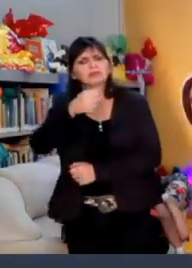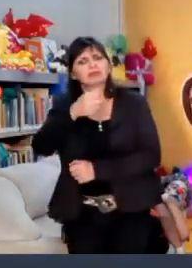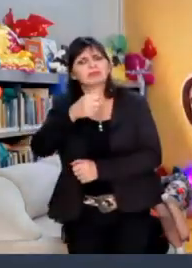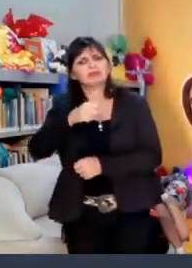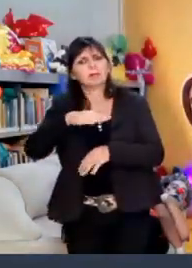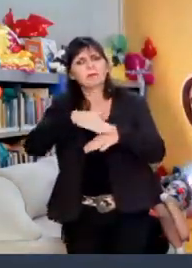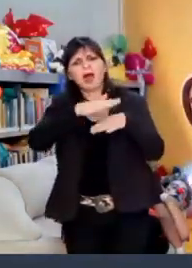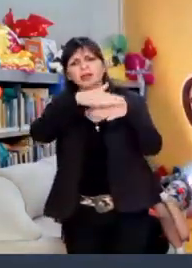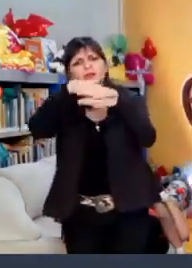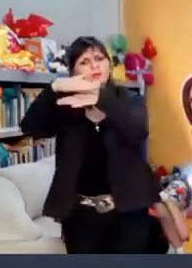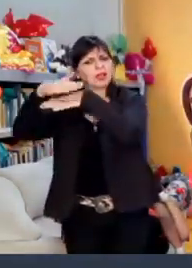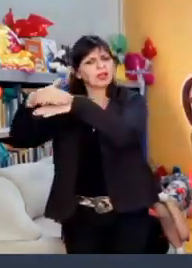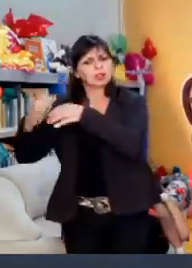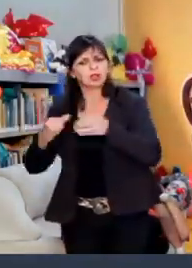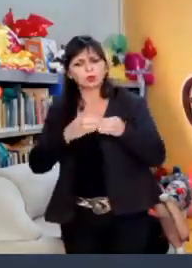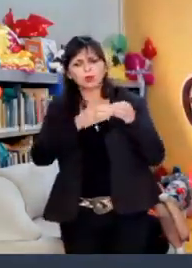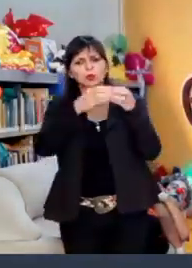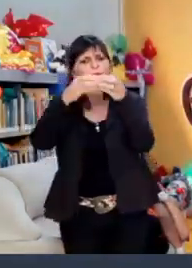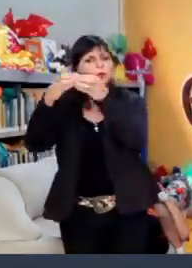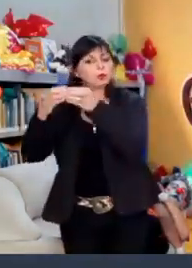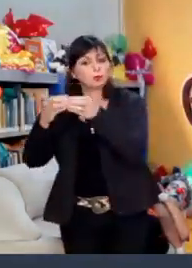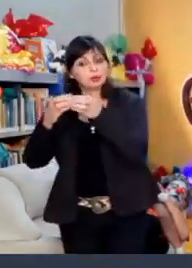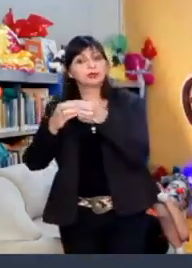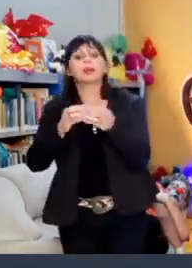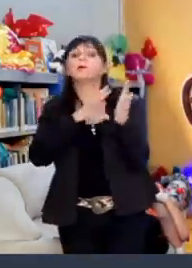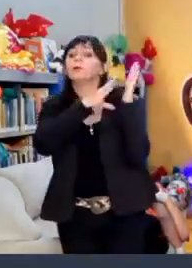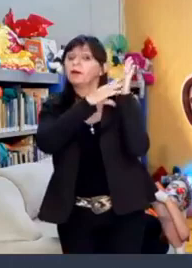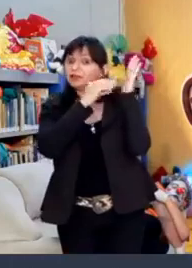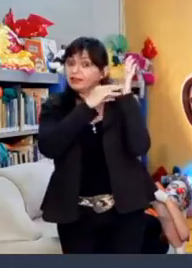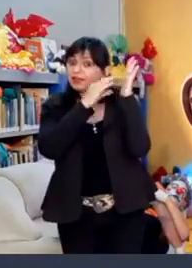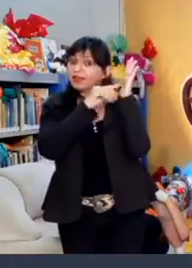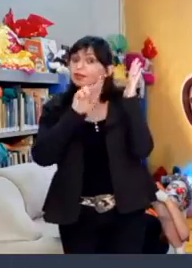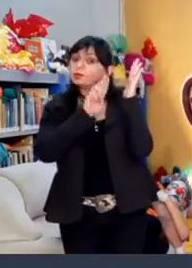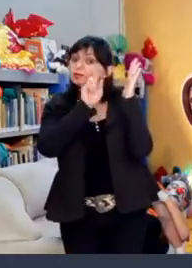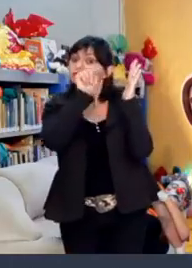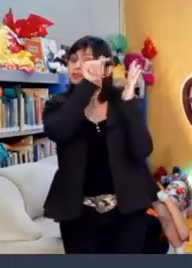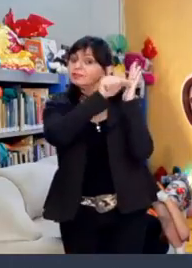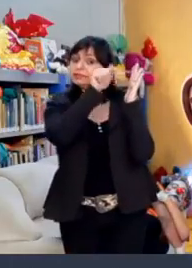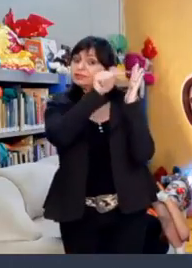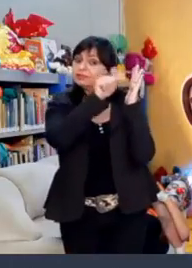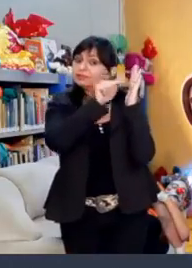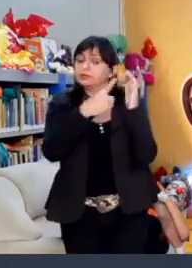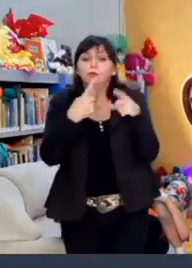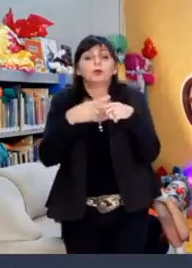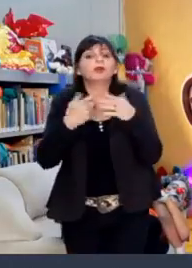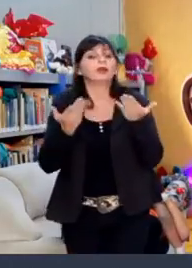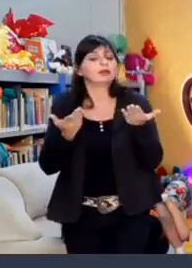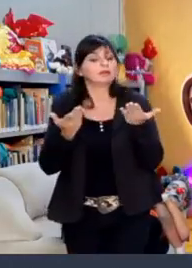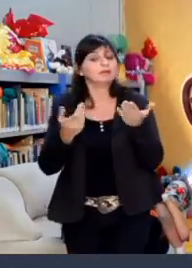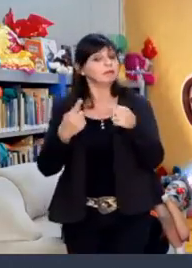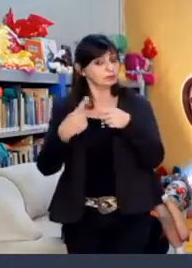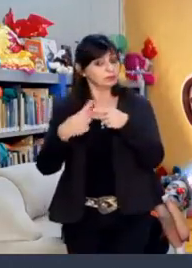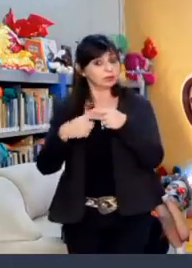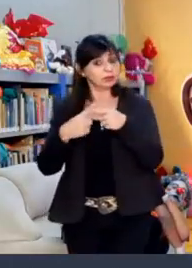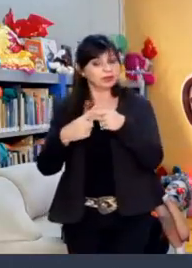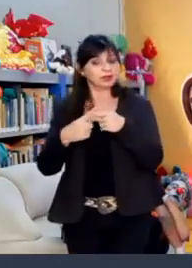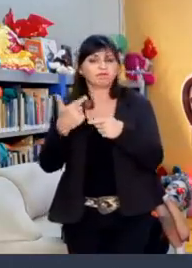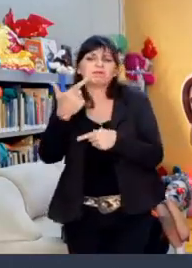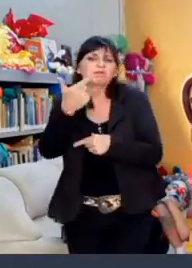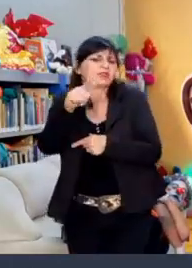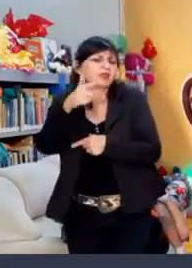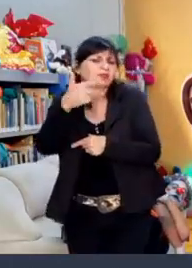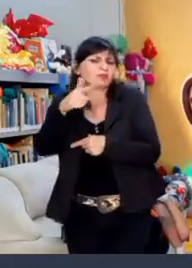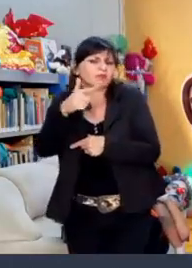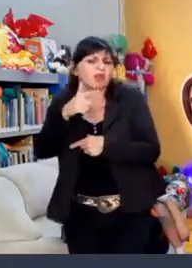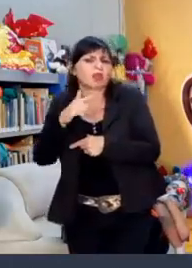por mais grupos sociais. Por quê? Porque o que acontece, pessoal? Nem todo